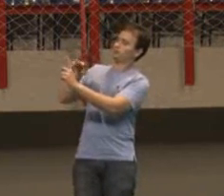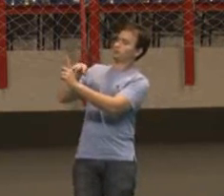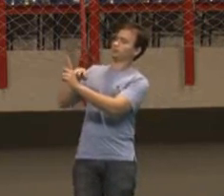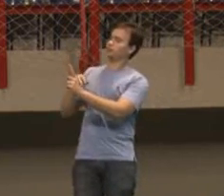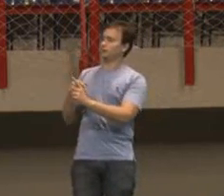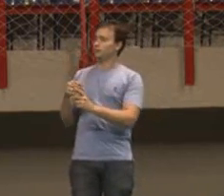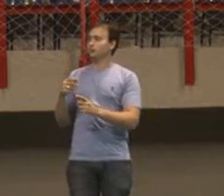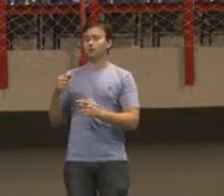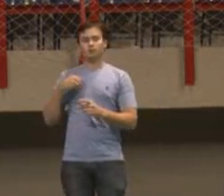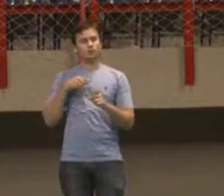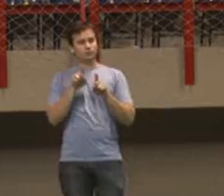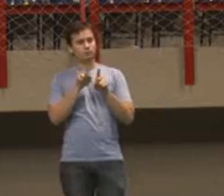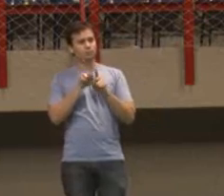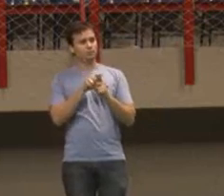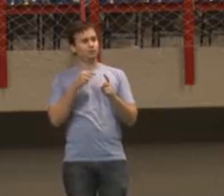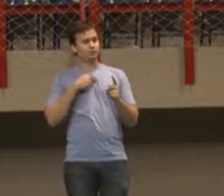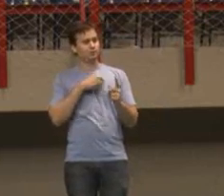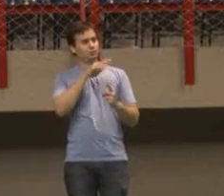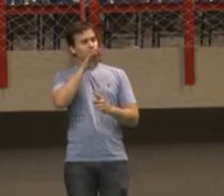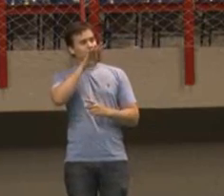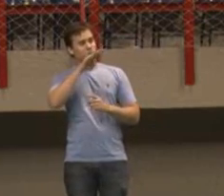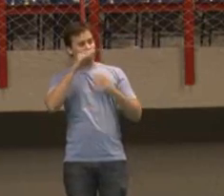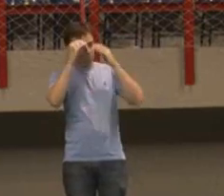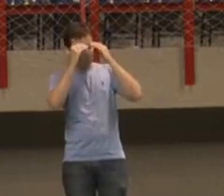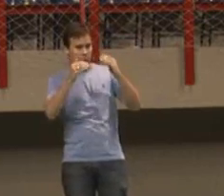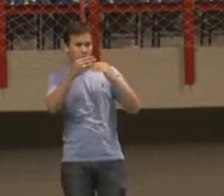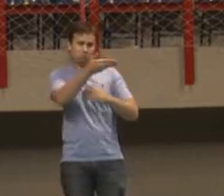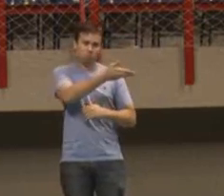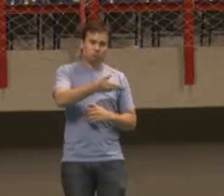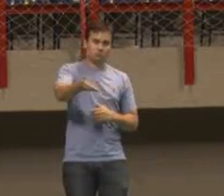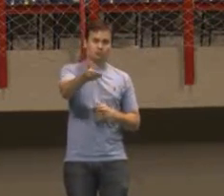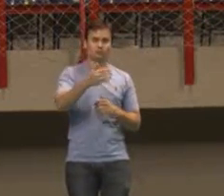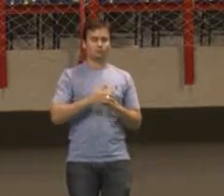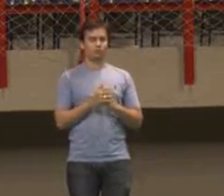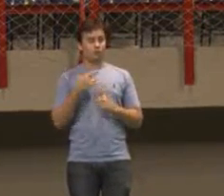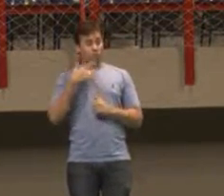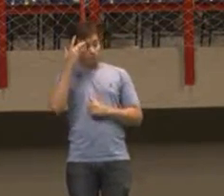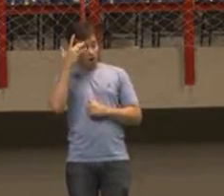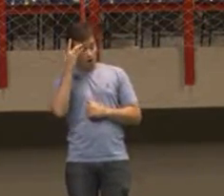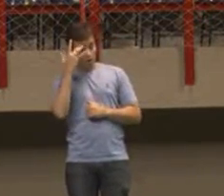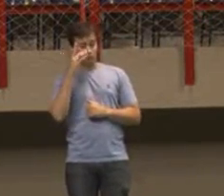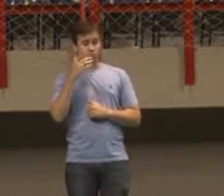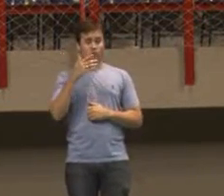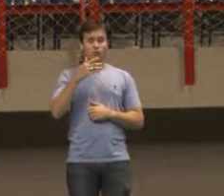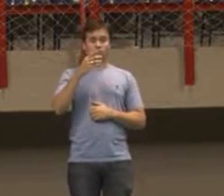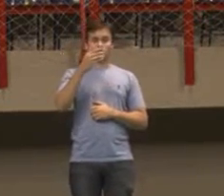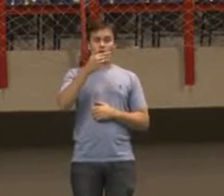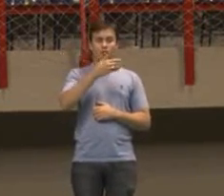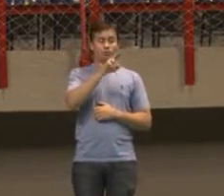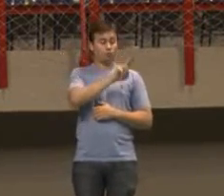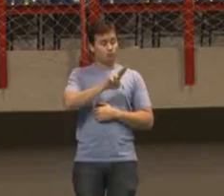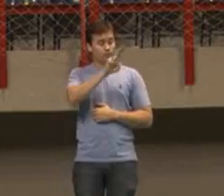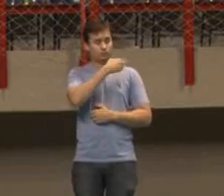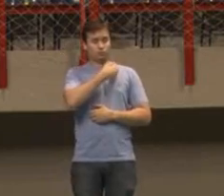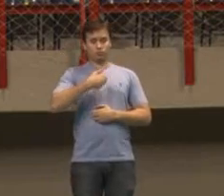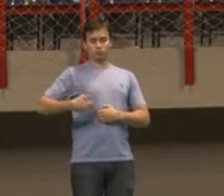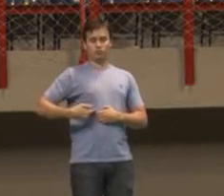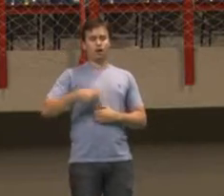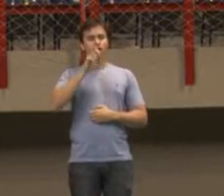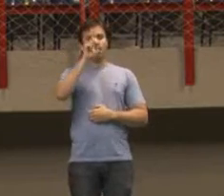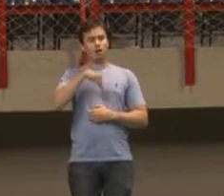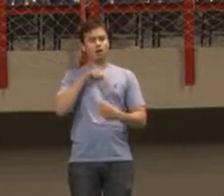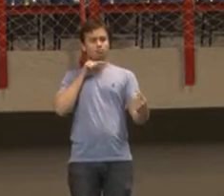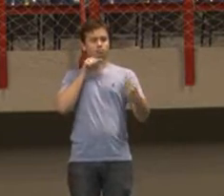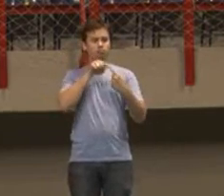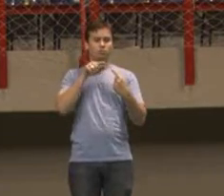tenho por vocês, sem dúvida. Eu acho que a universidade pública é feita para vocês. Não porque é pública,